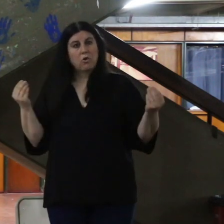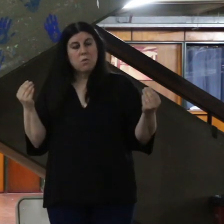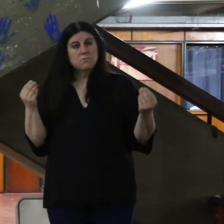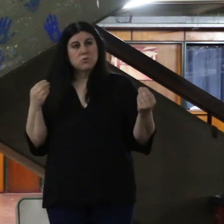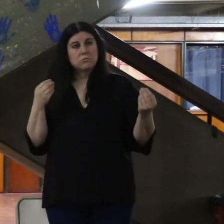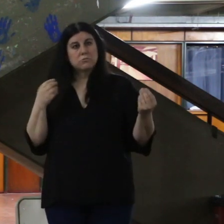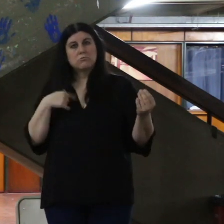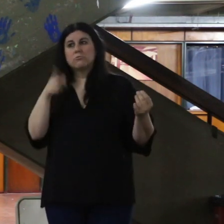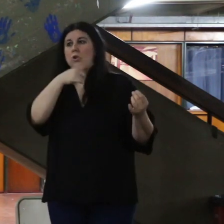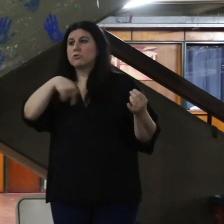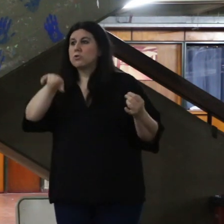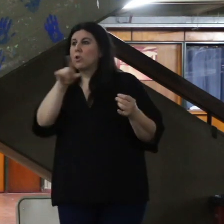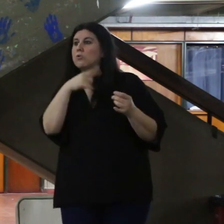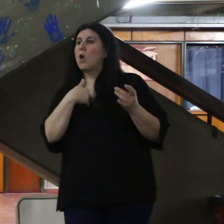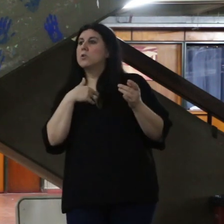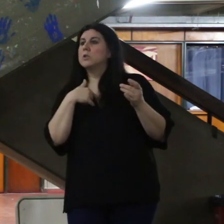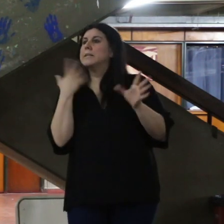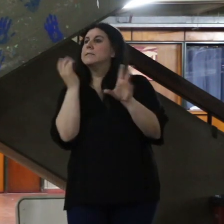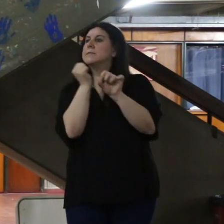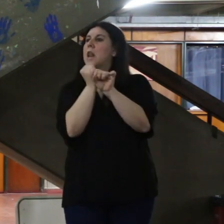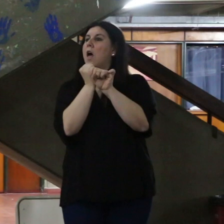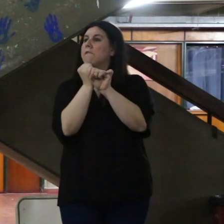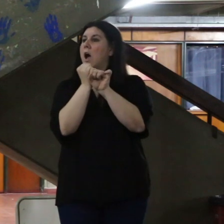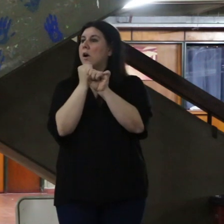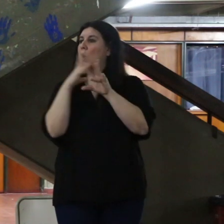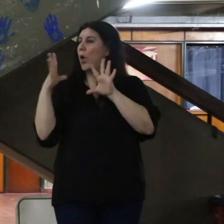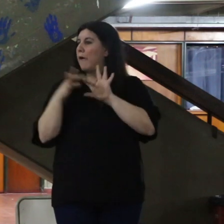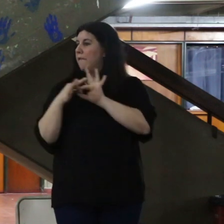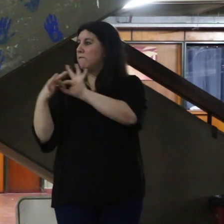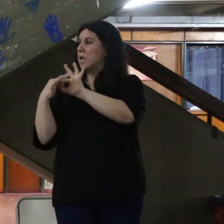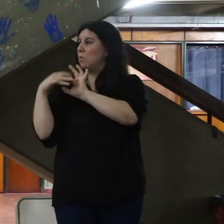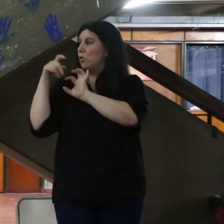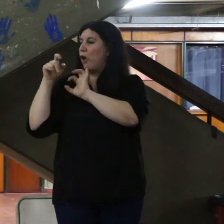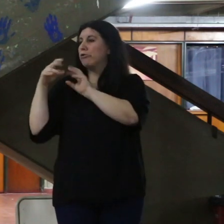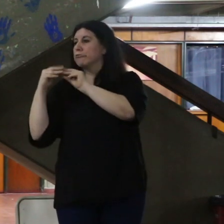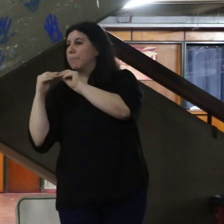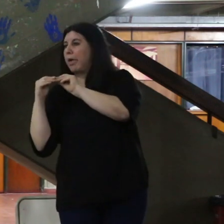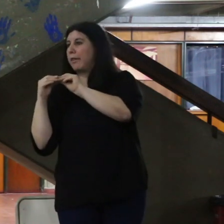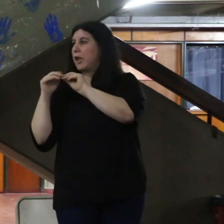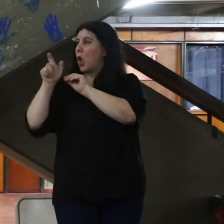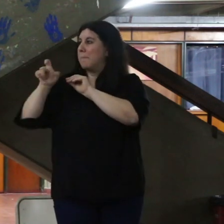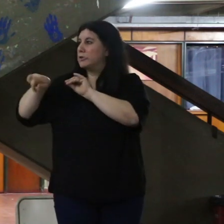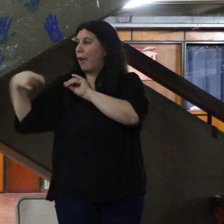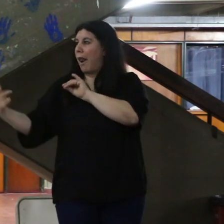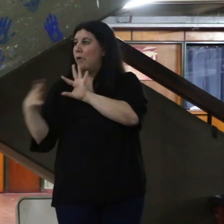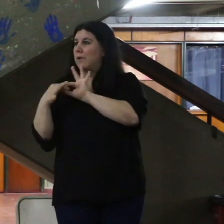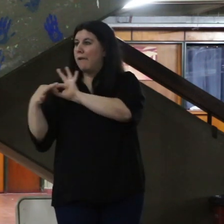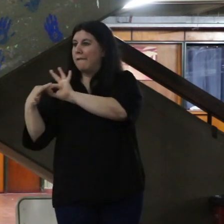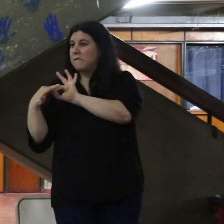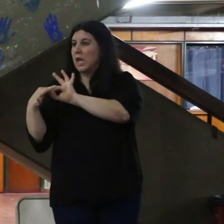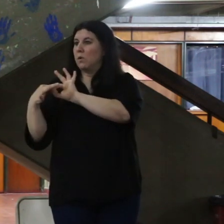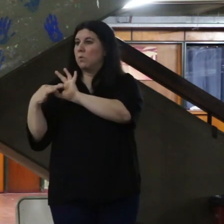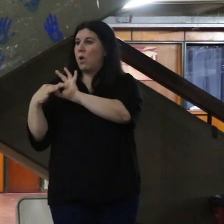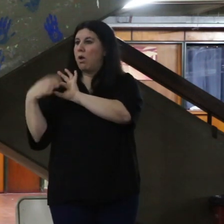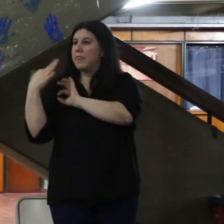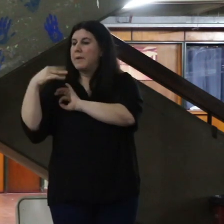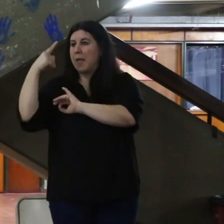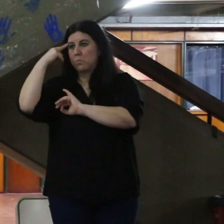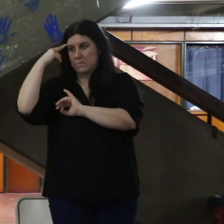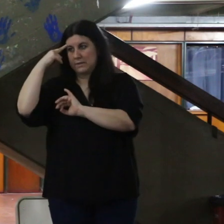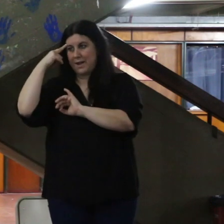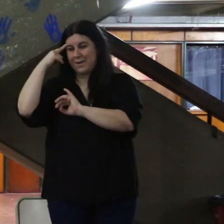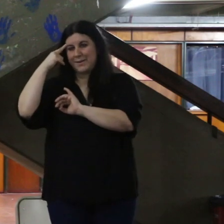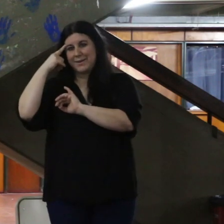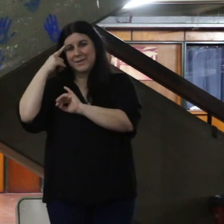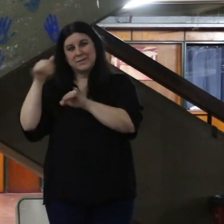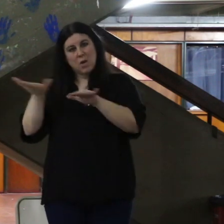elección del trabajo con otros y con otras, ¿sí? Digo, esto nos duele,